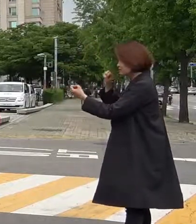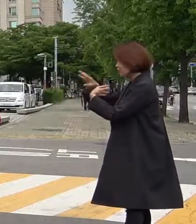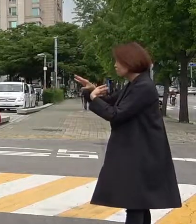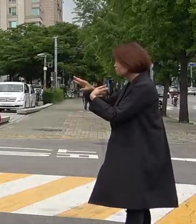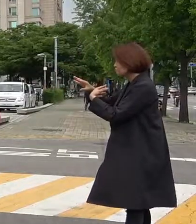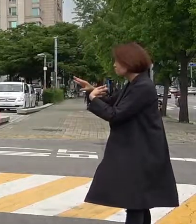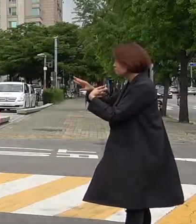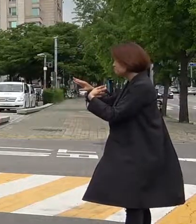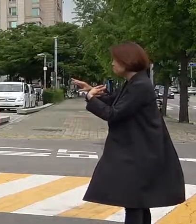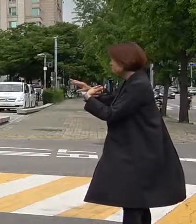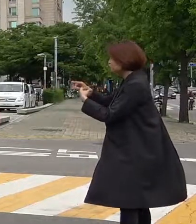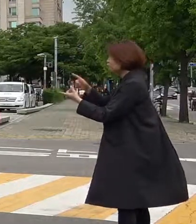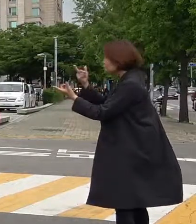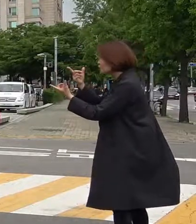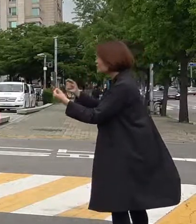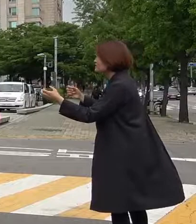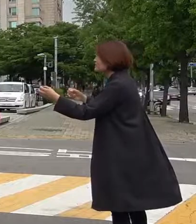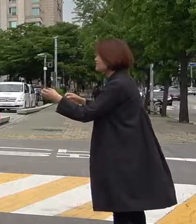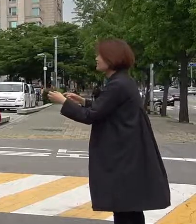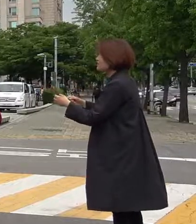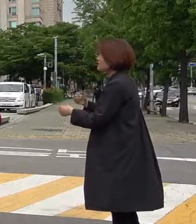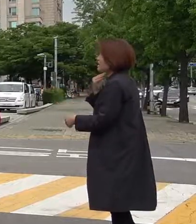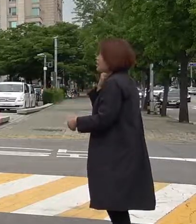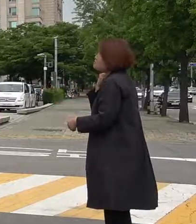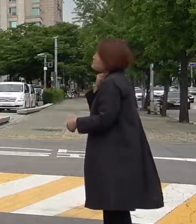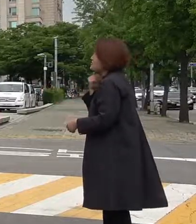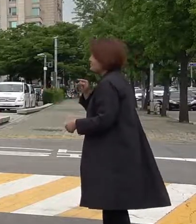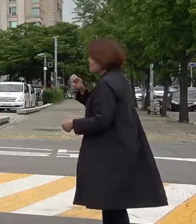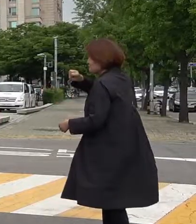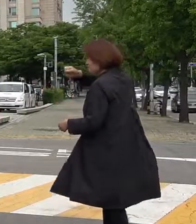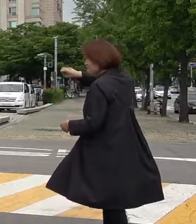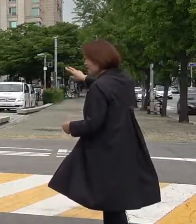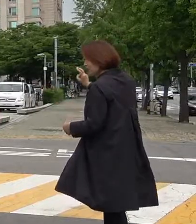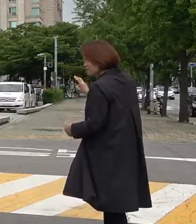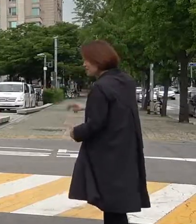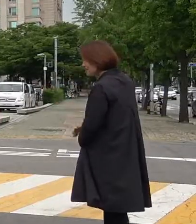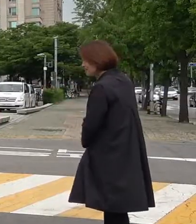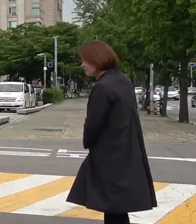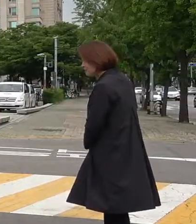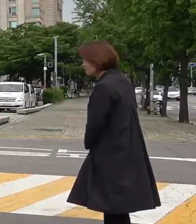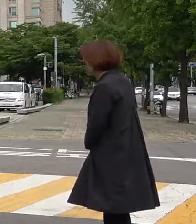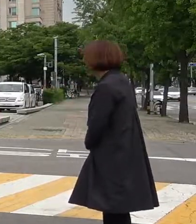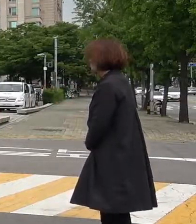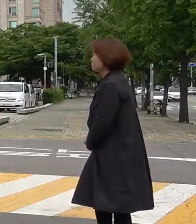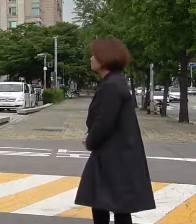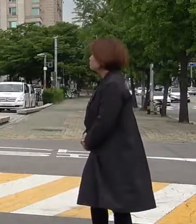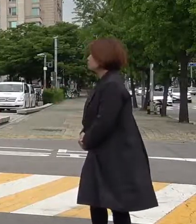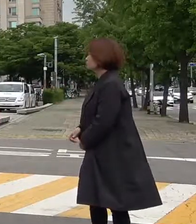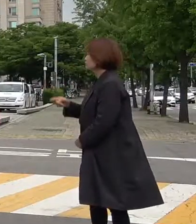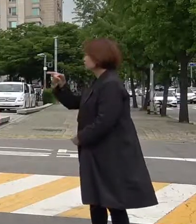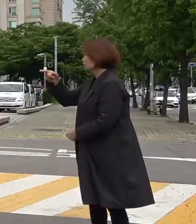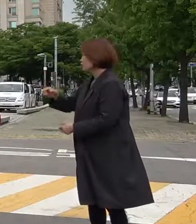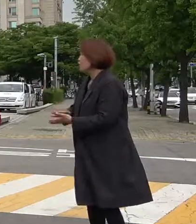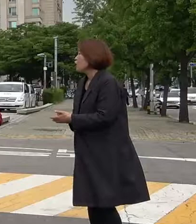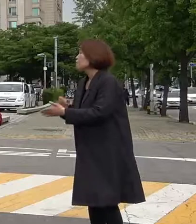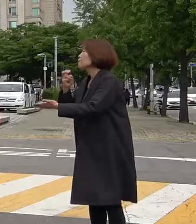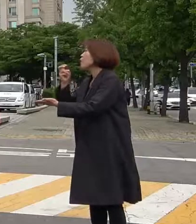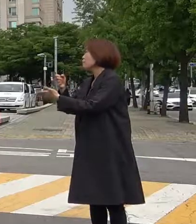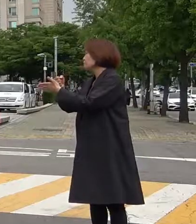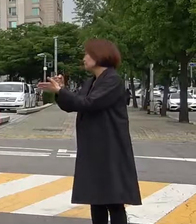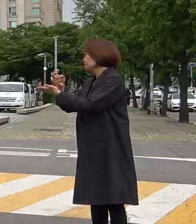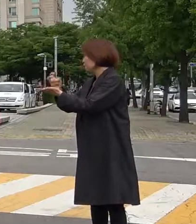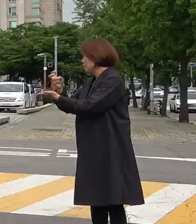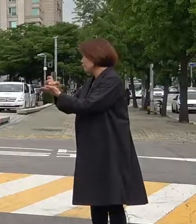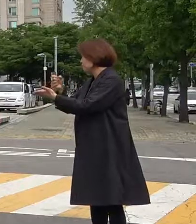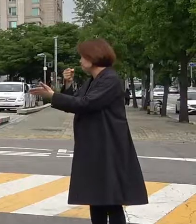그런 유의 답변을 한 걸로 알고 있습니다. 그리고 KBS는 법적으로 인정한 5%를